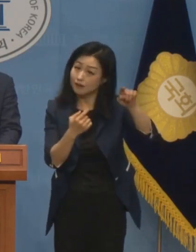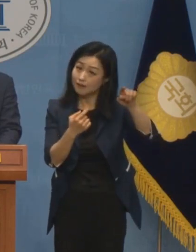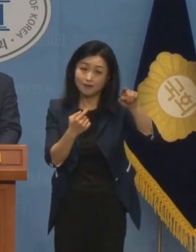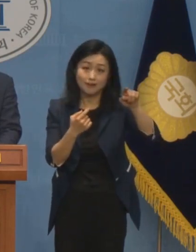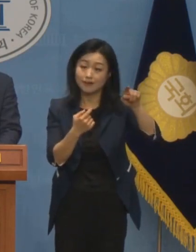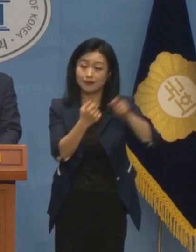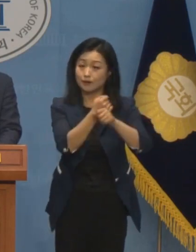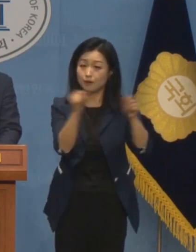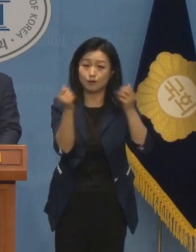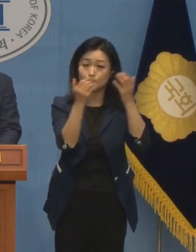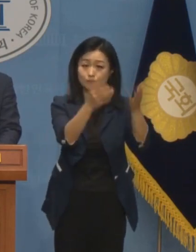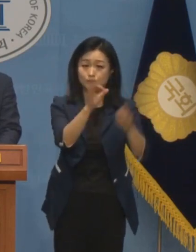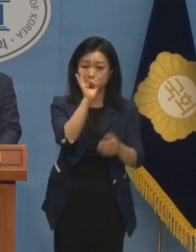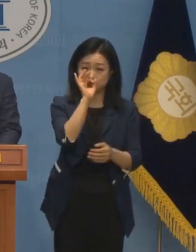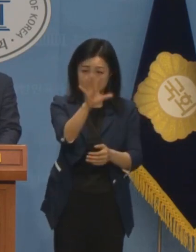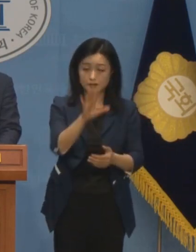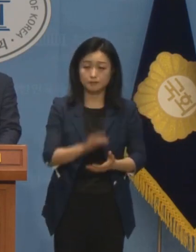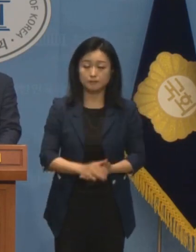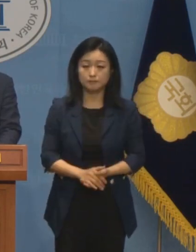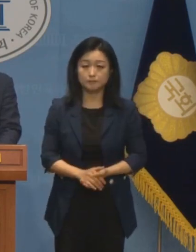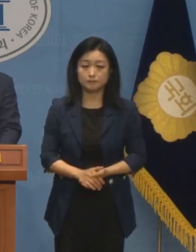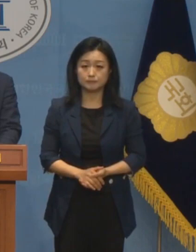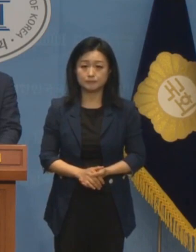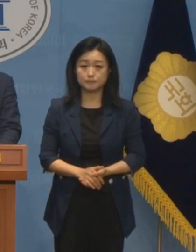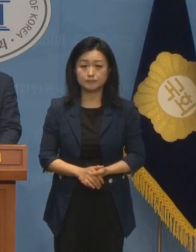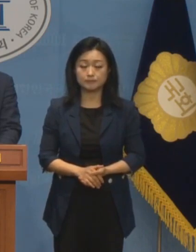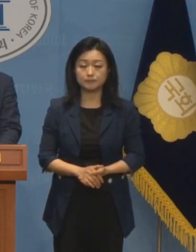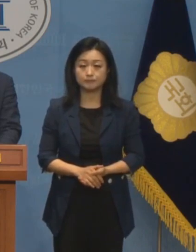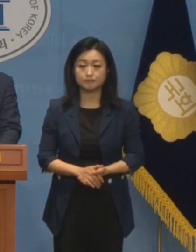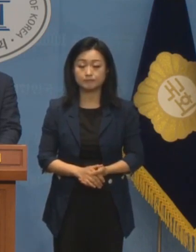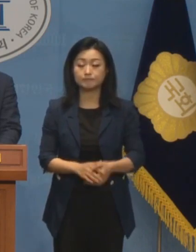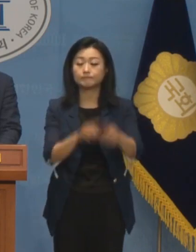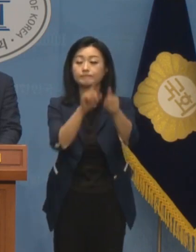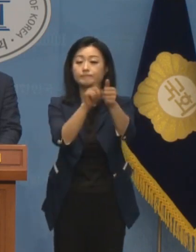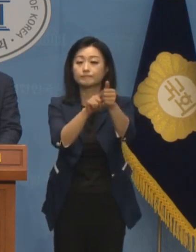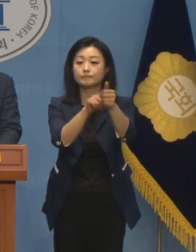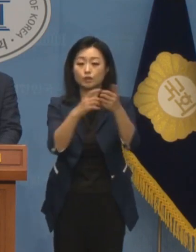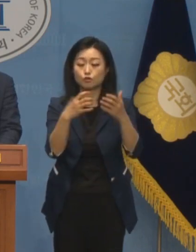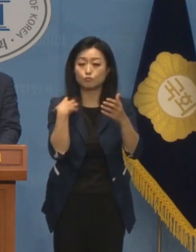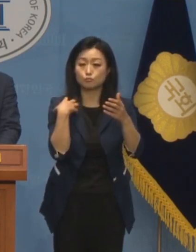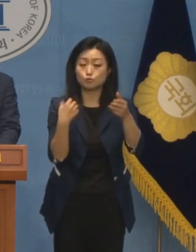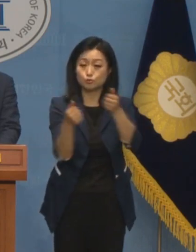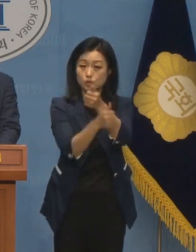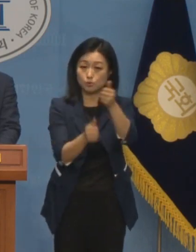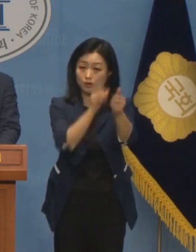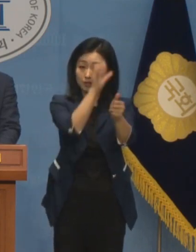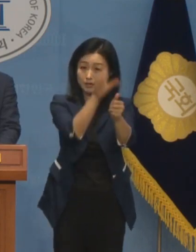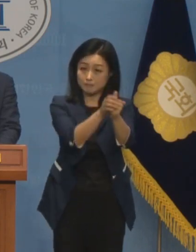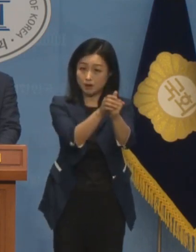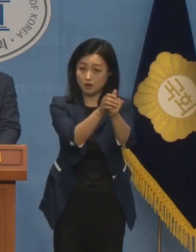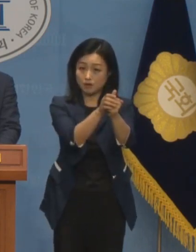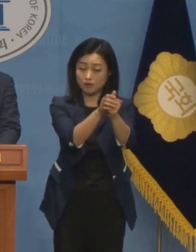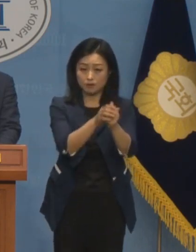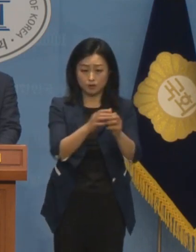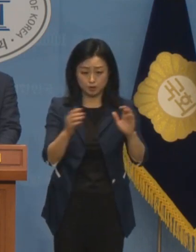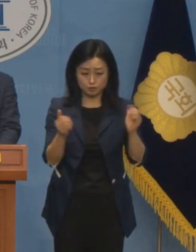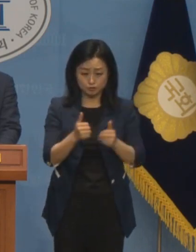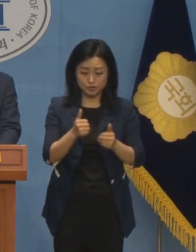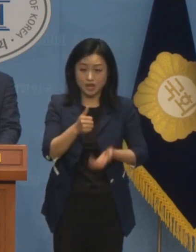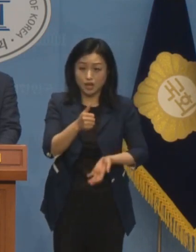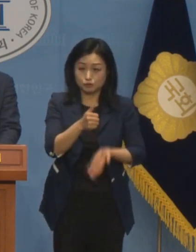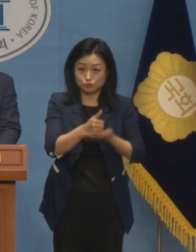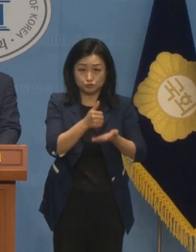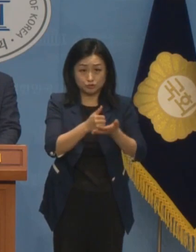용납할 수 없는 결격 사유입니다. 이런 후보자를 국무위원으로 임명해달라고 국회에 추천한